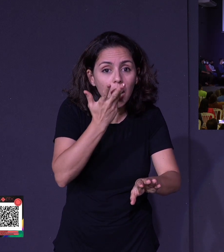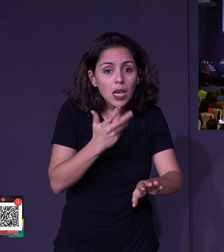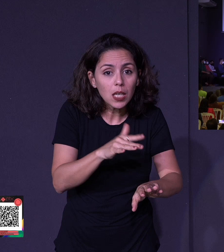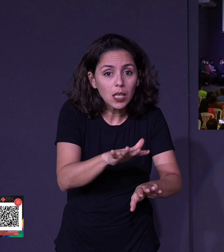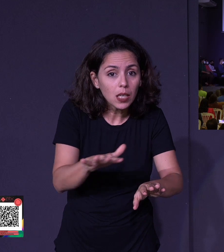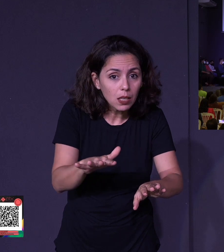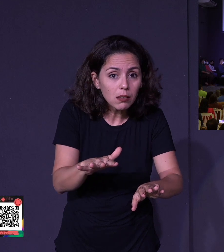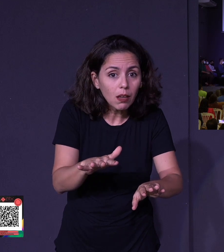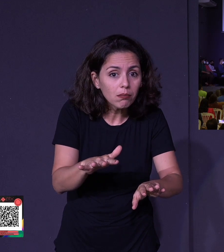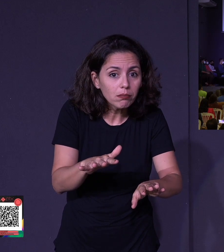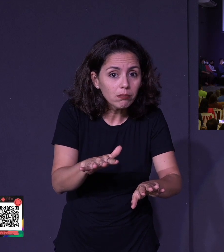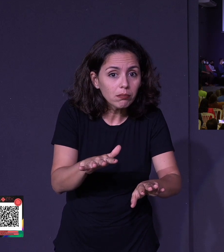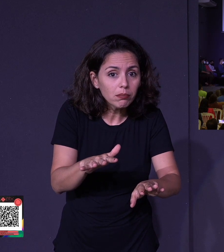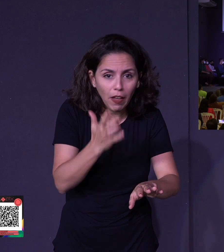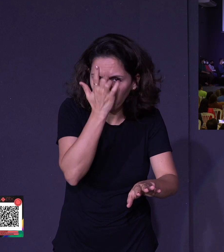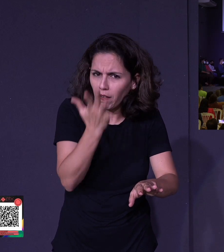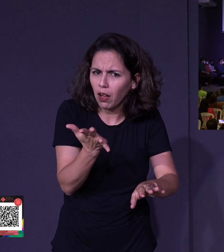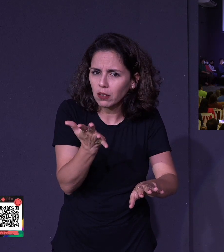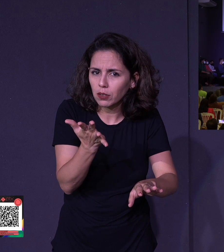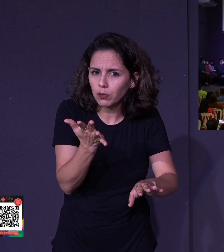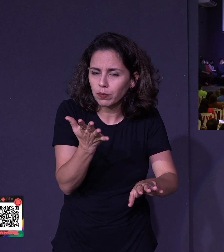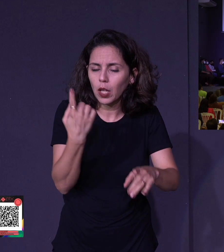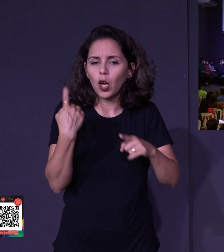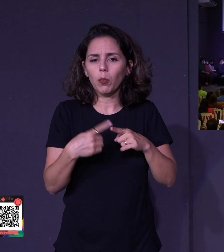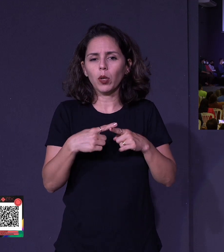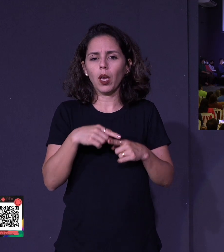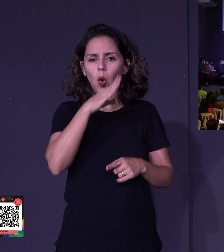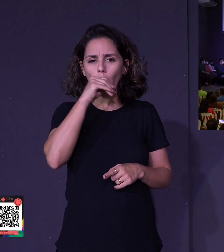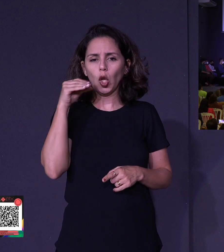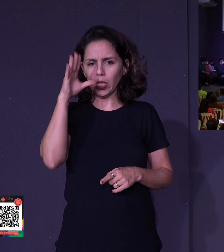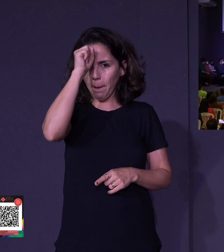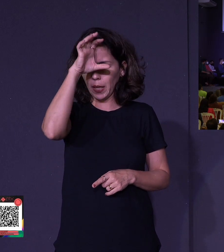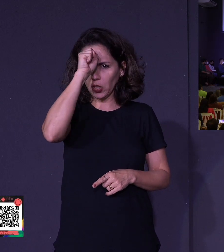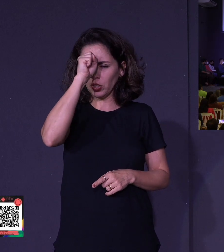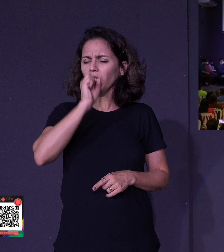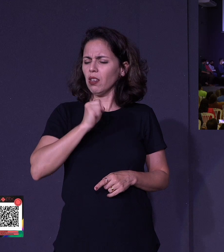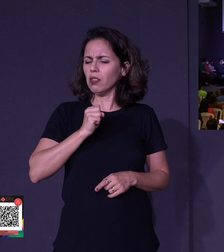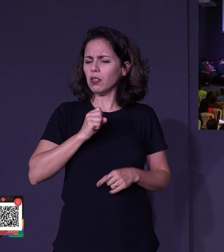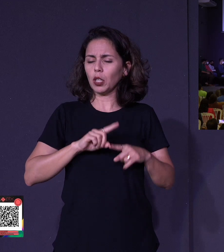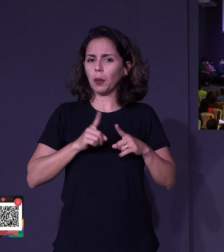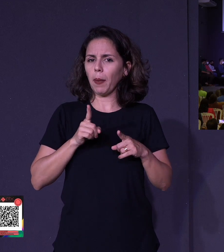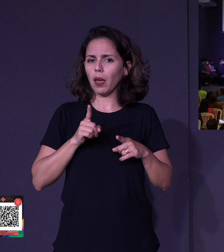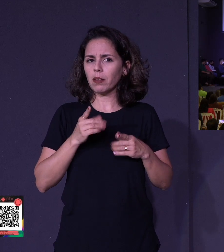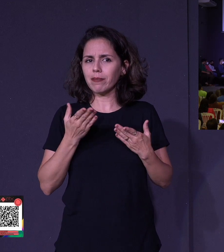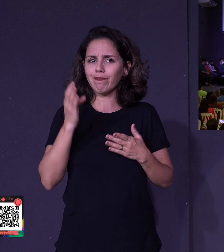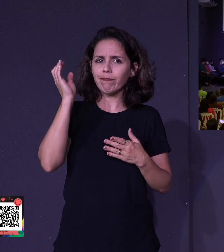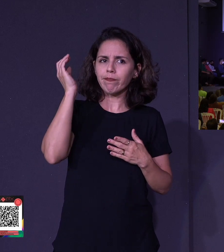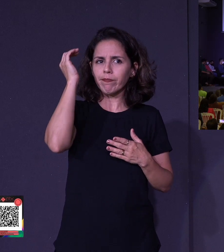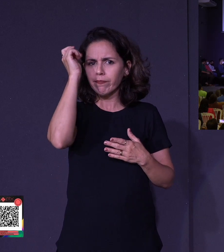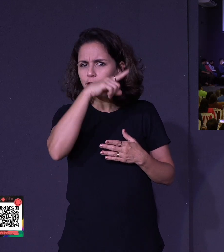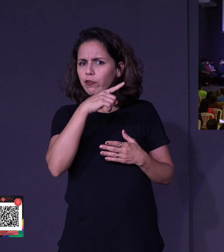O adolescente aprende, mas já traz uma certa dificuldadezinha. O jovem também aprende, qualquer um aprende,